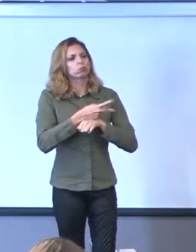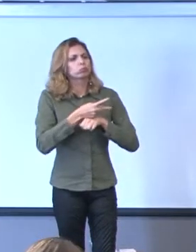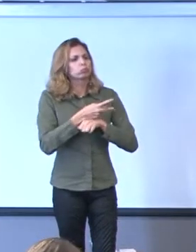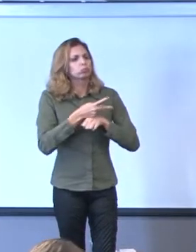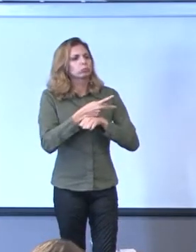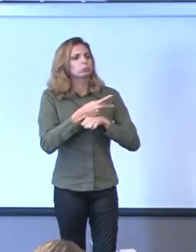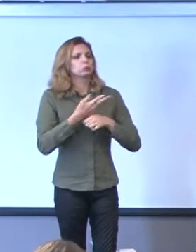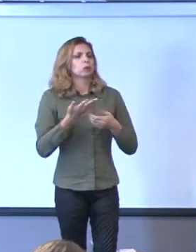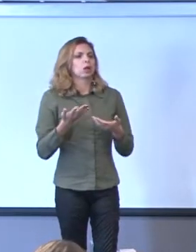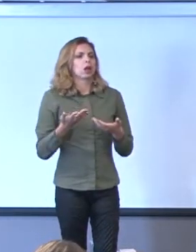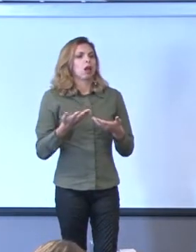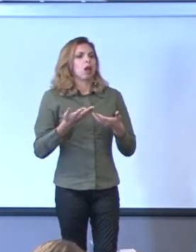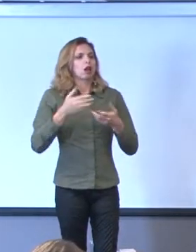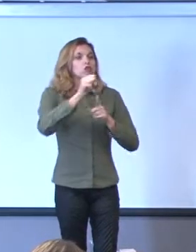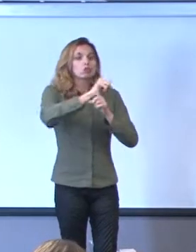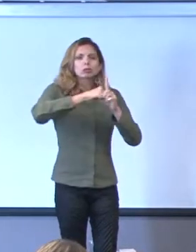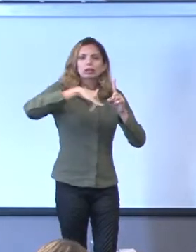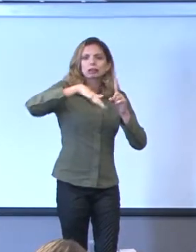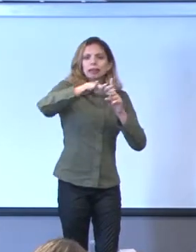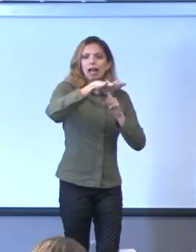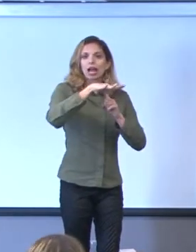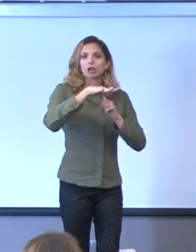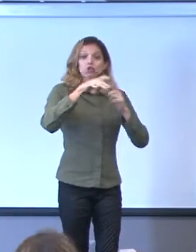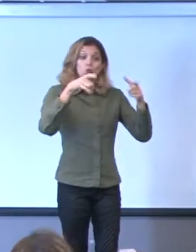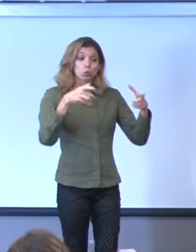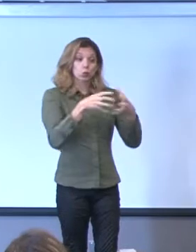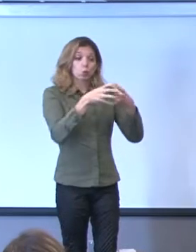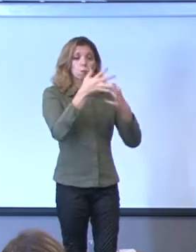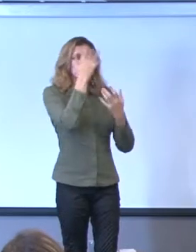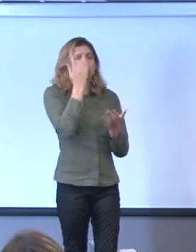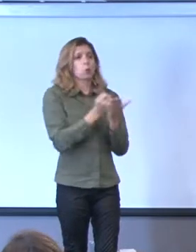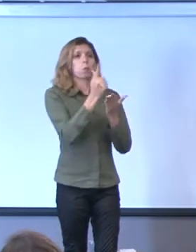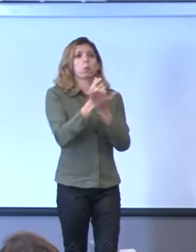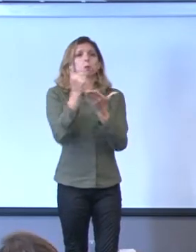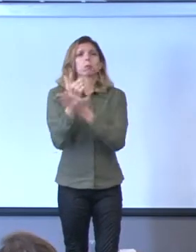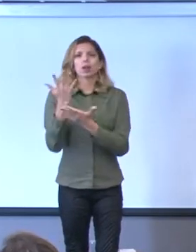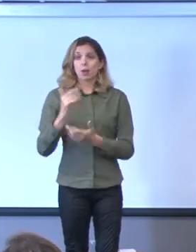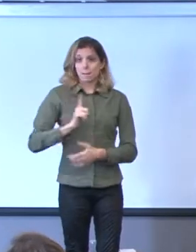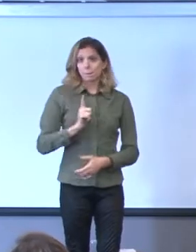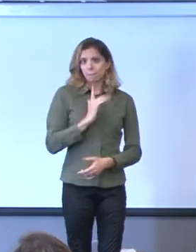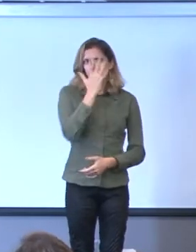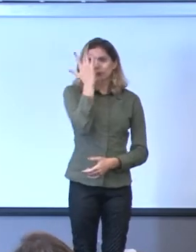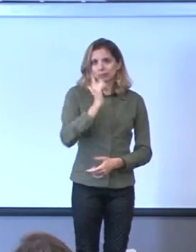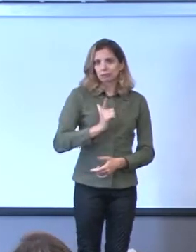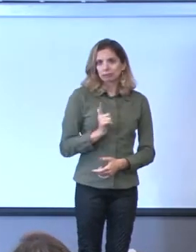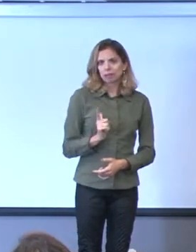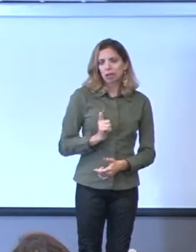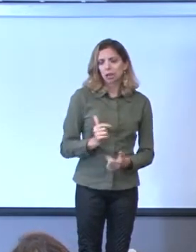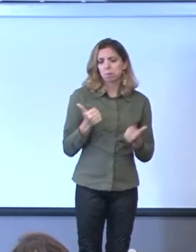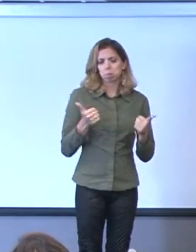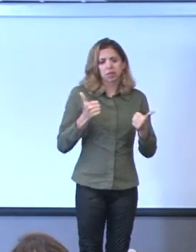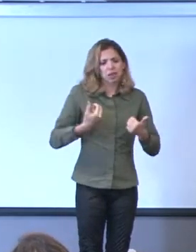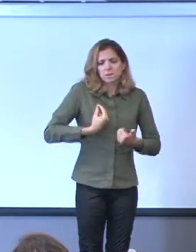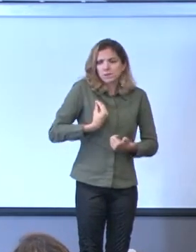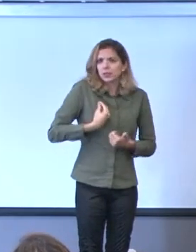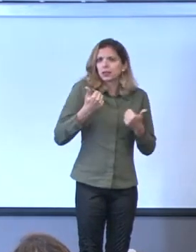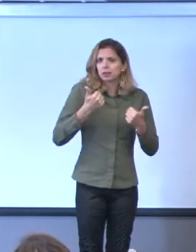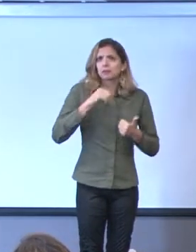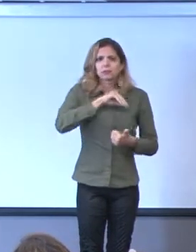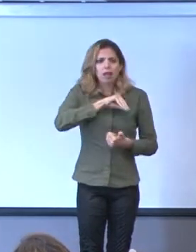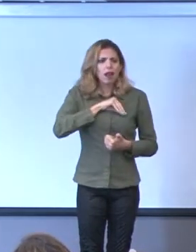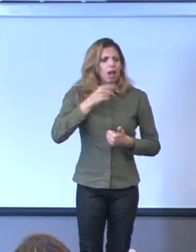e numa humanidade consumista, as pessoas que têm uma condição total, né,